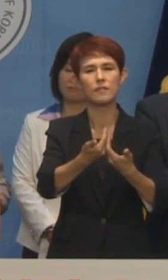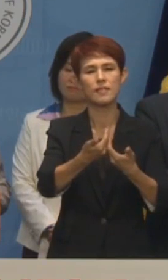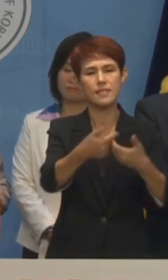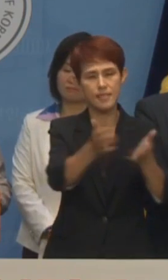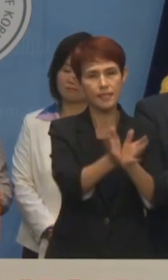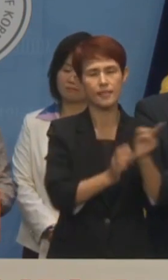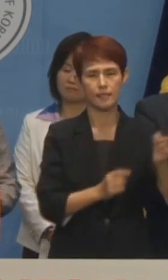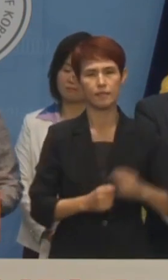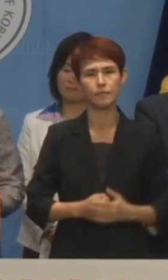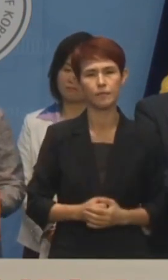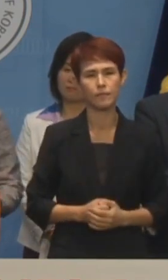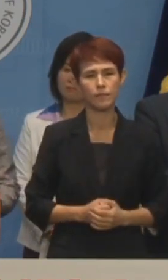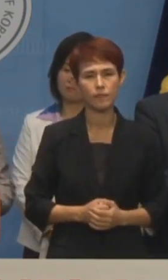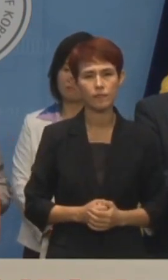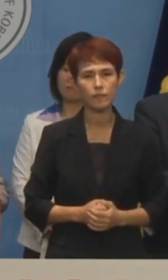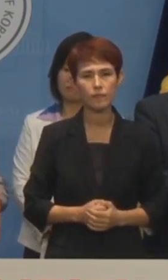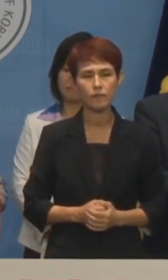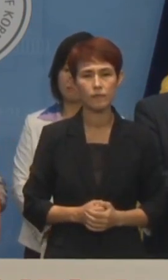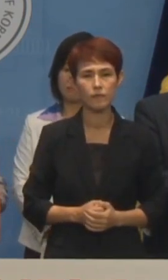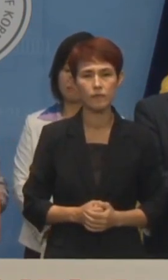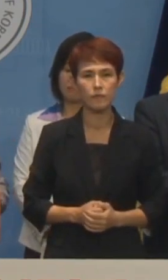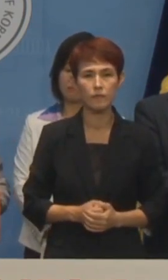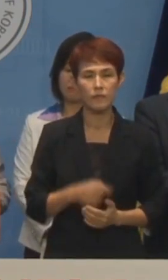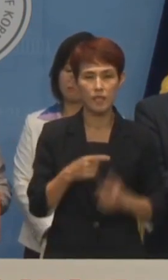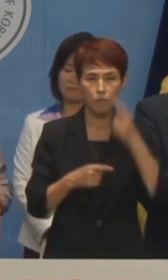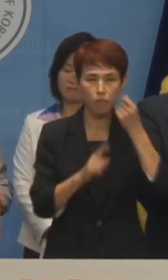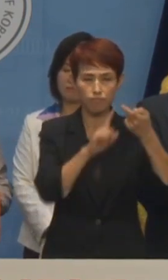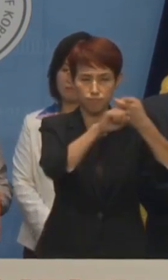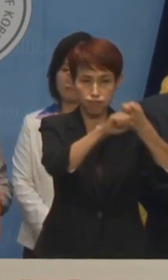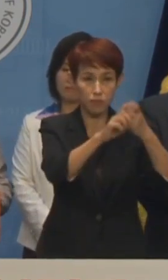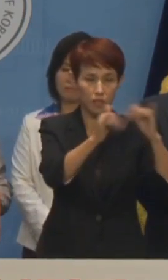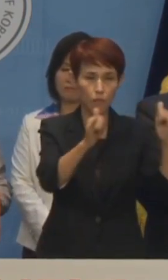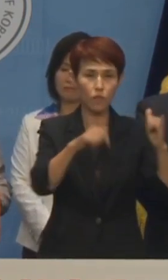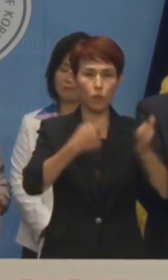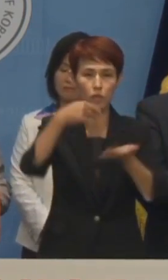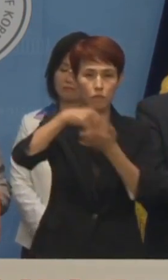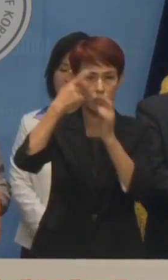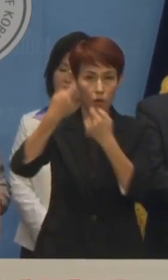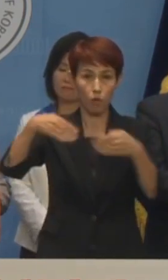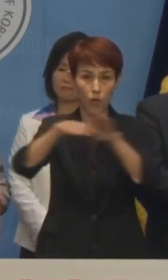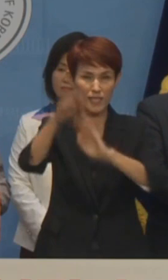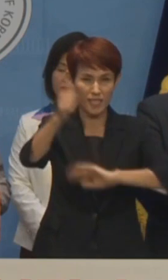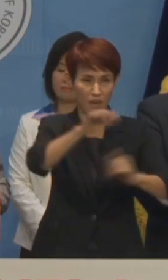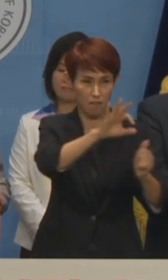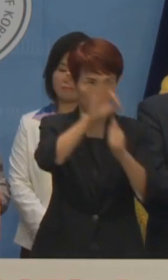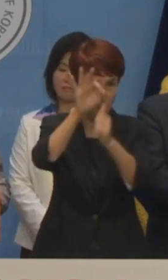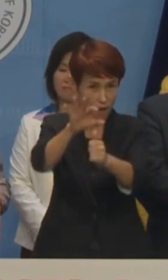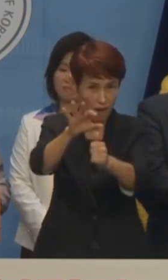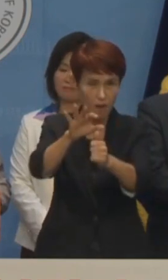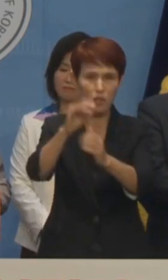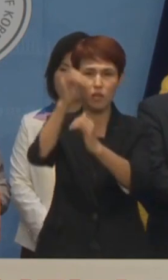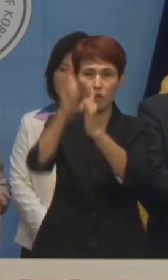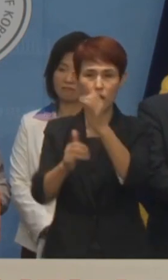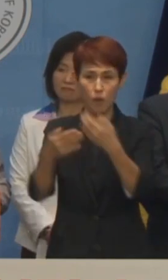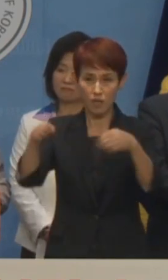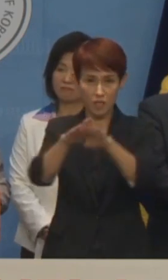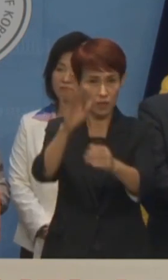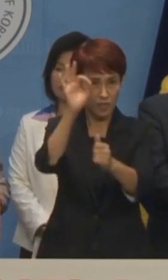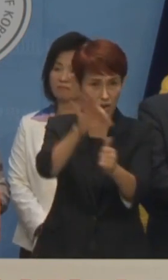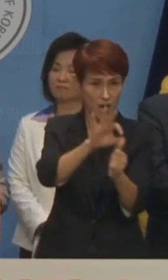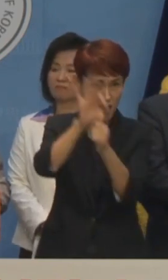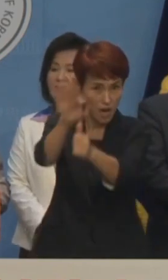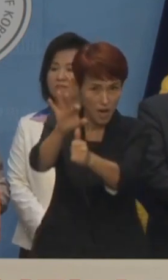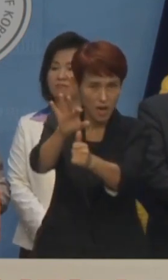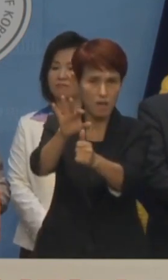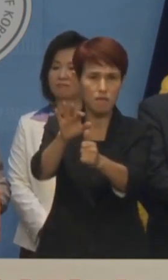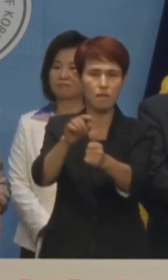집단입니다. 우리는 뉴라이트 인사를 독립기념관장 등 역사 관련 기관장 그리고 정부